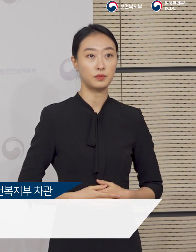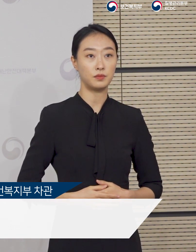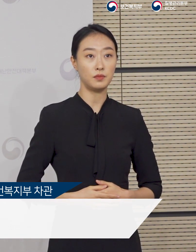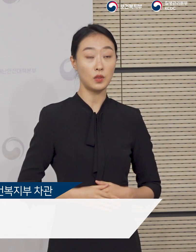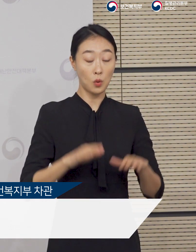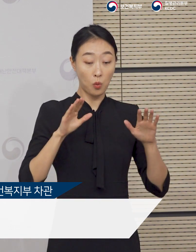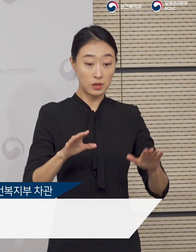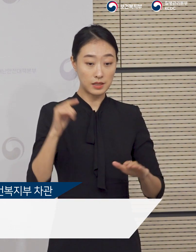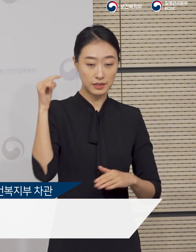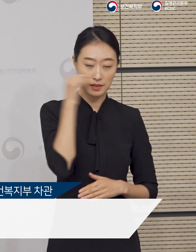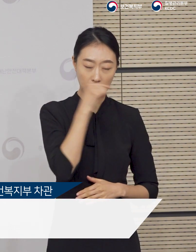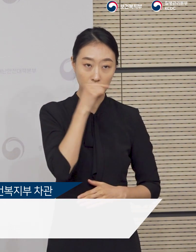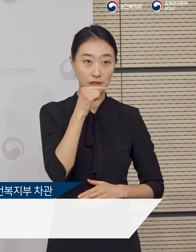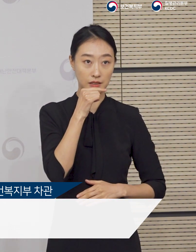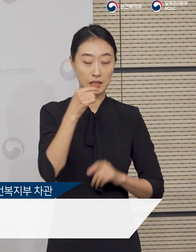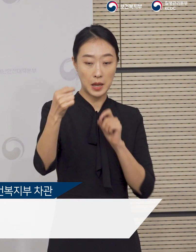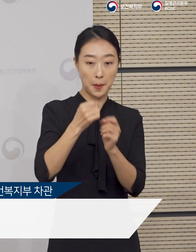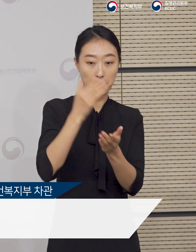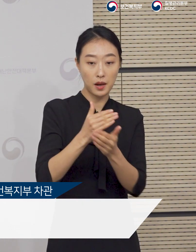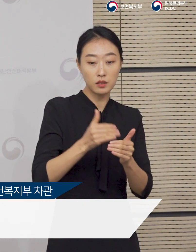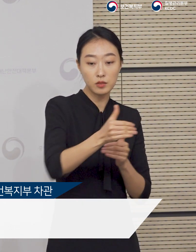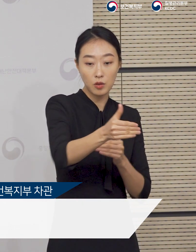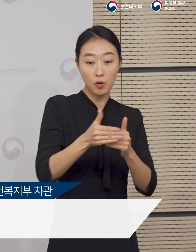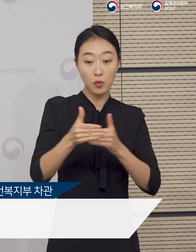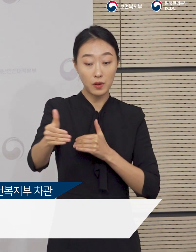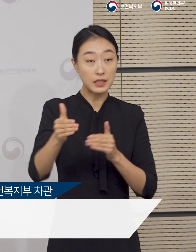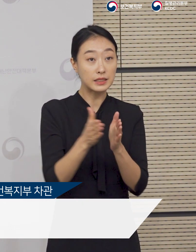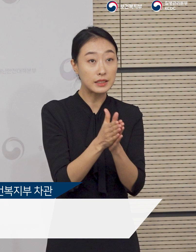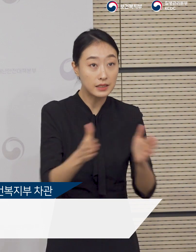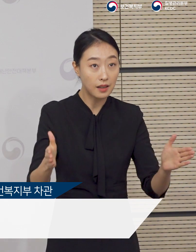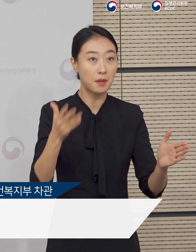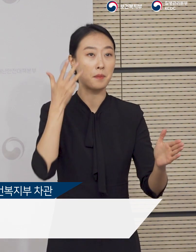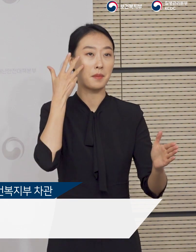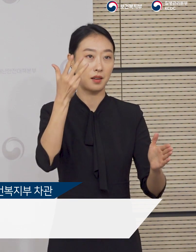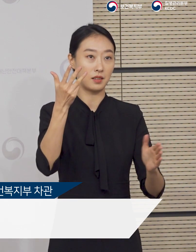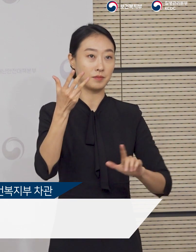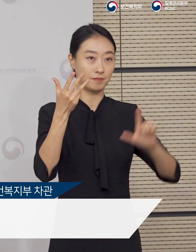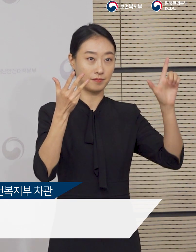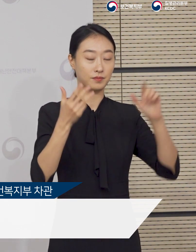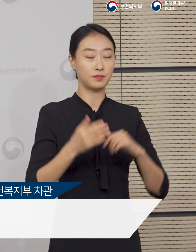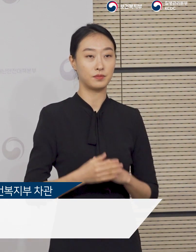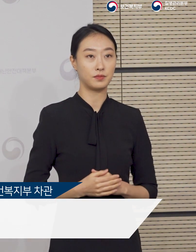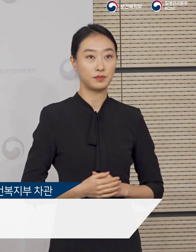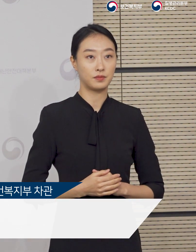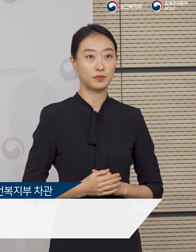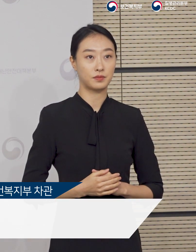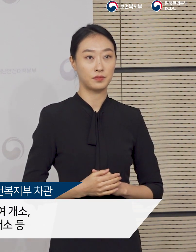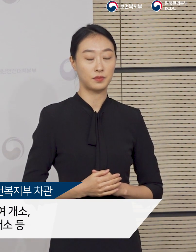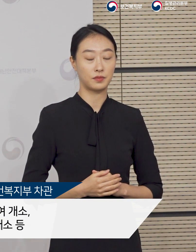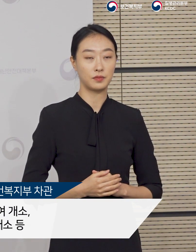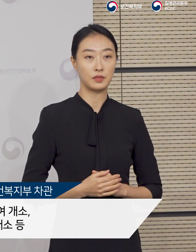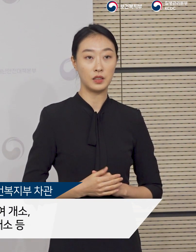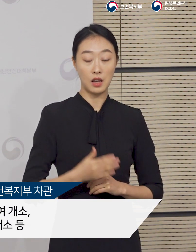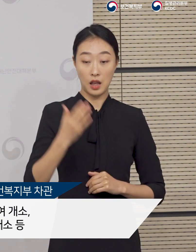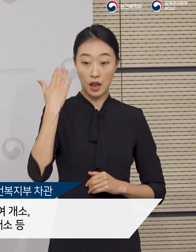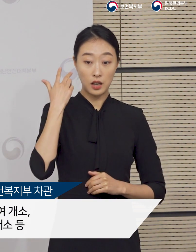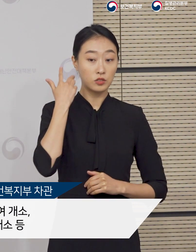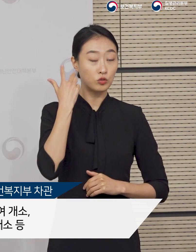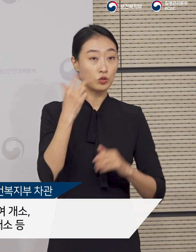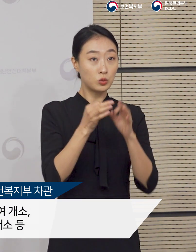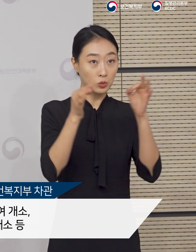오늘은 강화된 사회적 거리 두기를 시행한 지 8일 차에 접어드는 날입니다. 지난 한 주